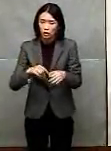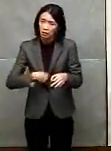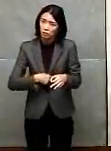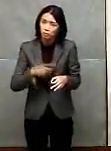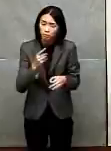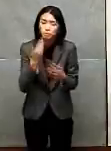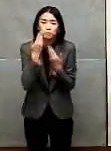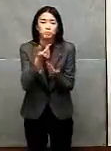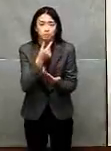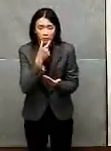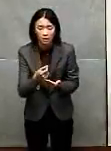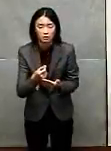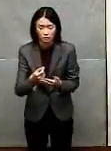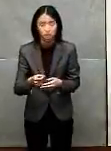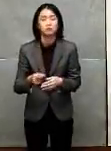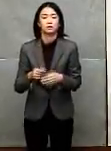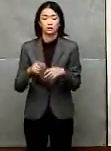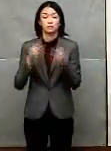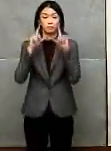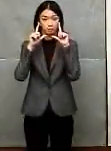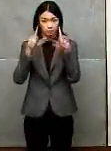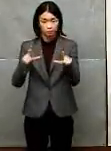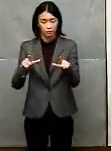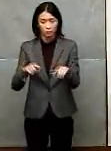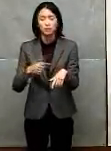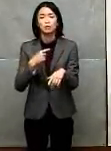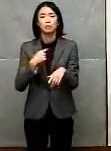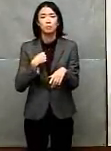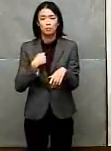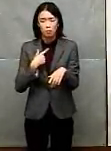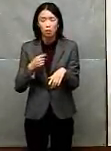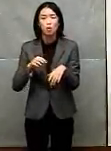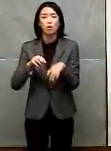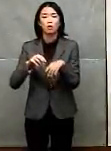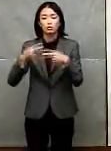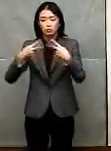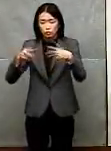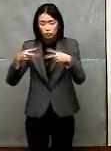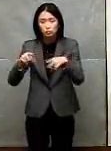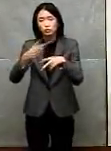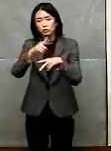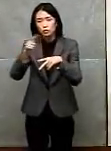も報道で知っただけであります。